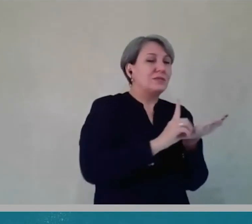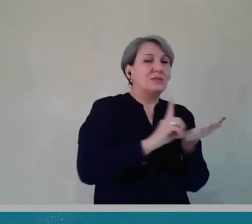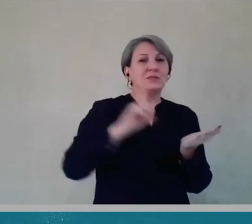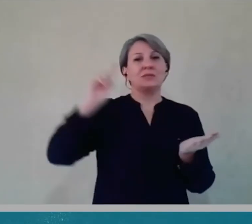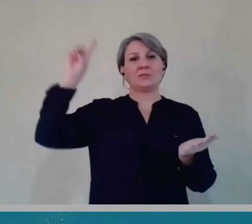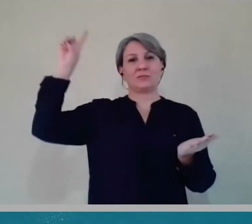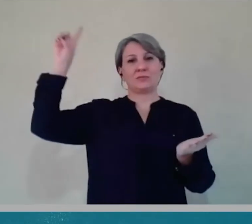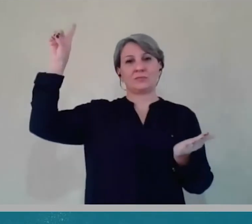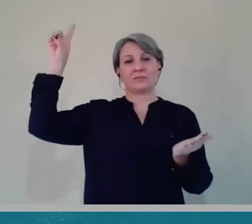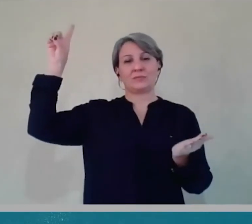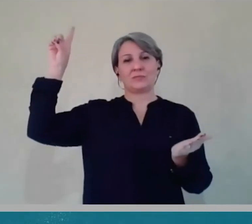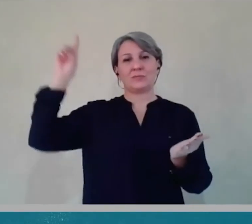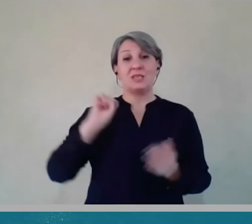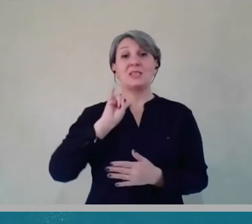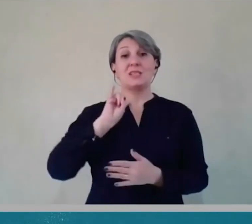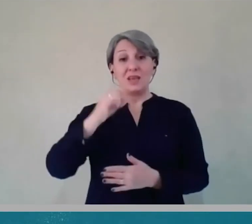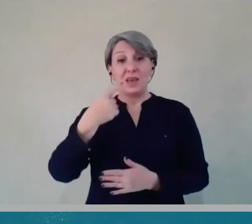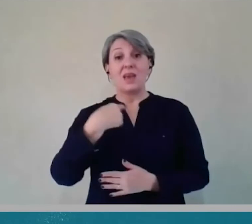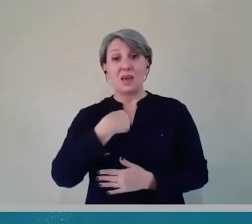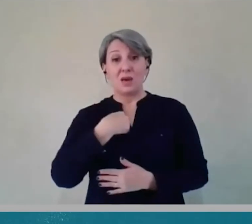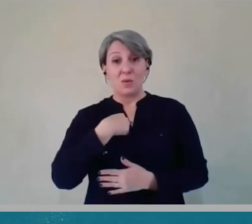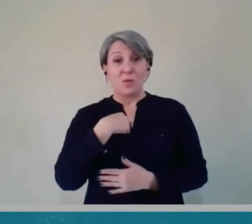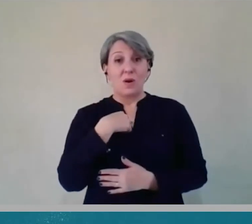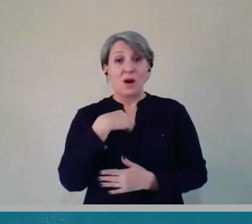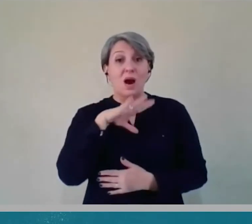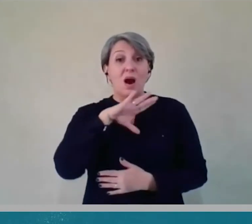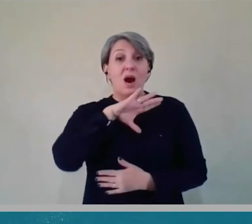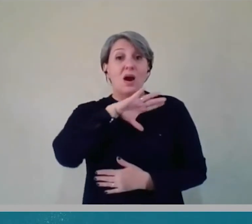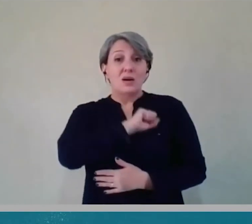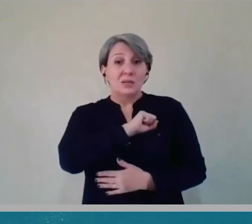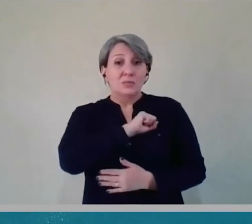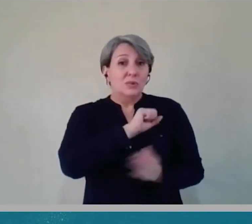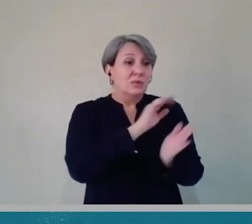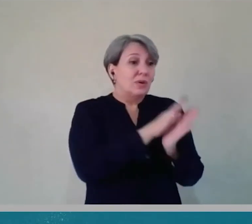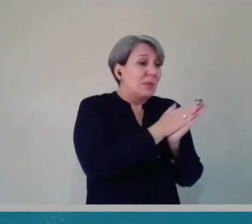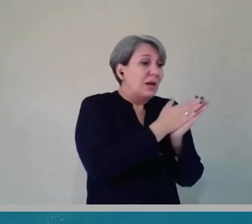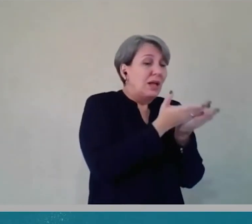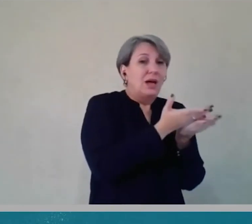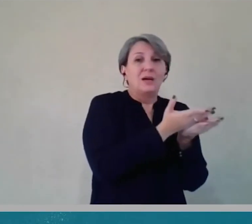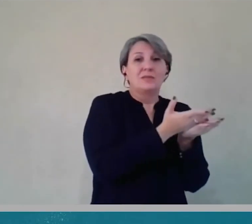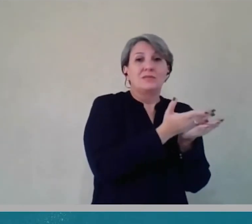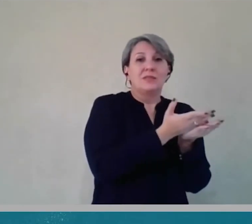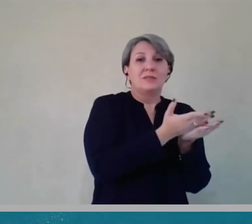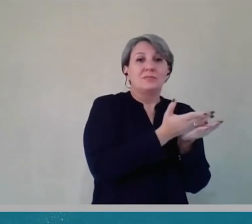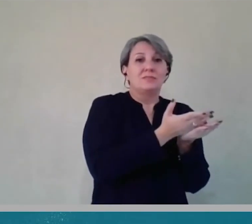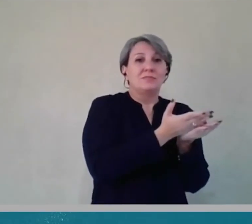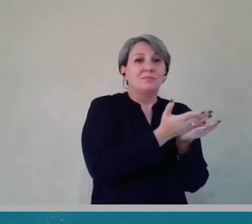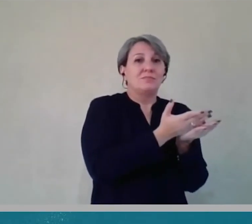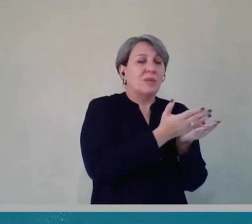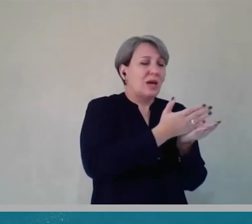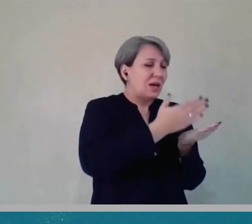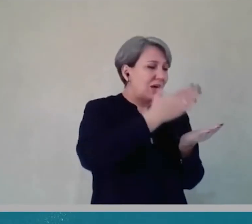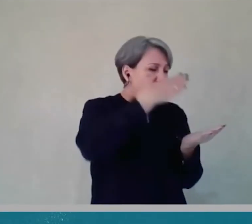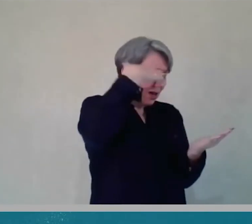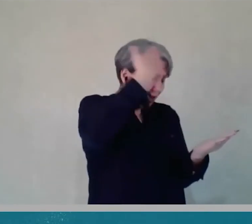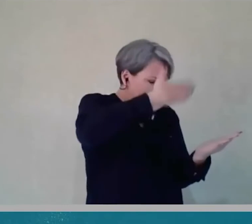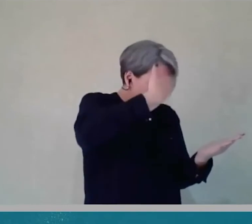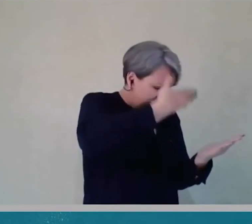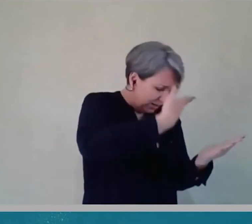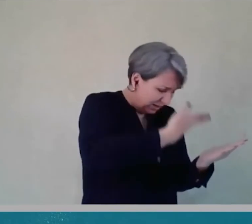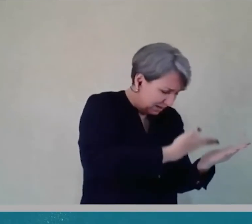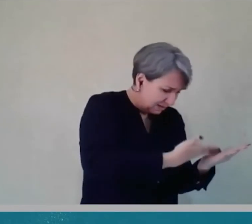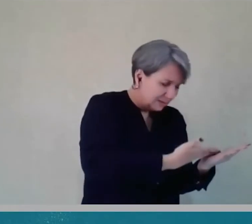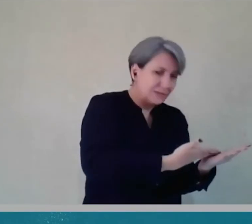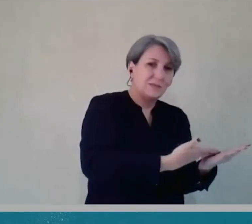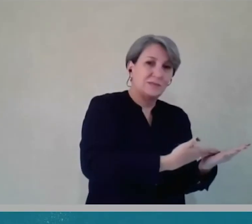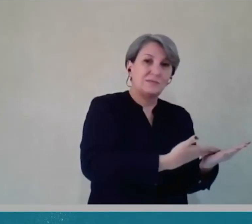Se eu amo a palavra profética, se eu amo a palavra de Deus com reverência, é de Deus, não